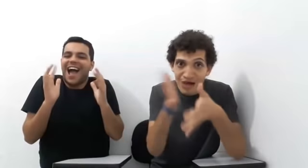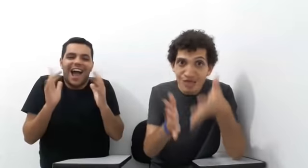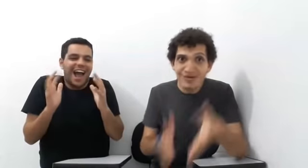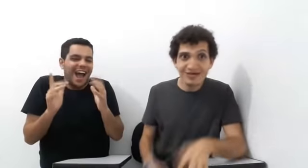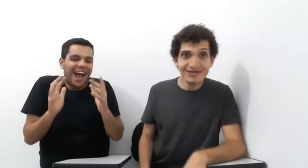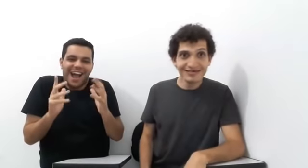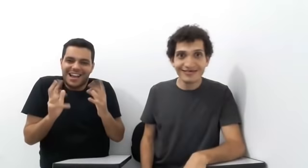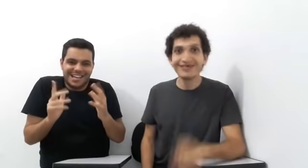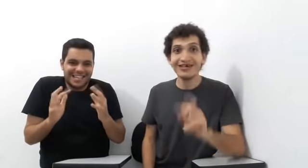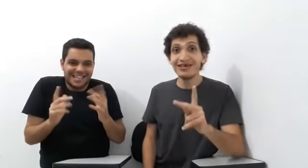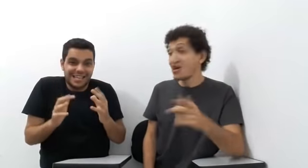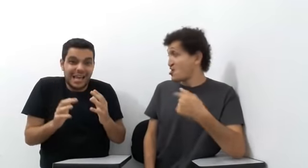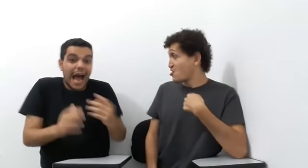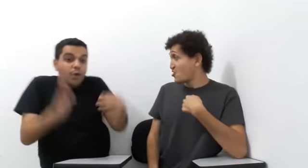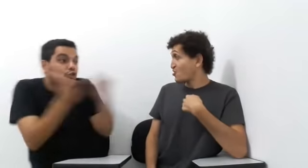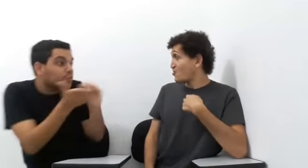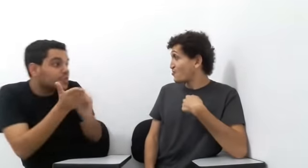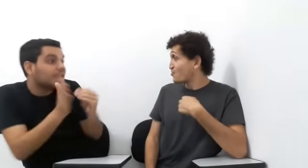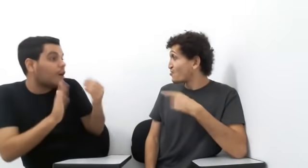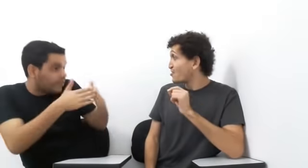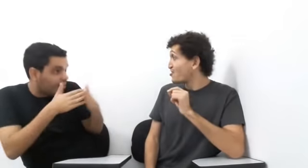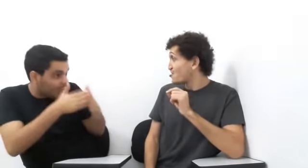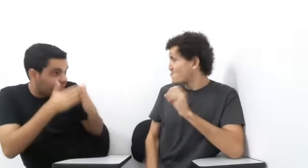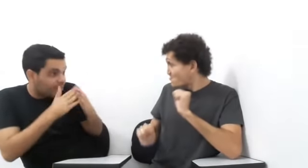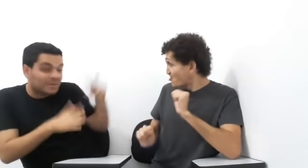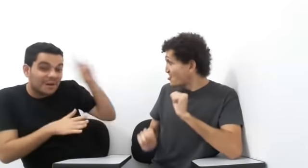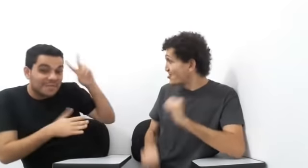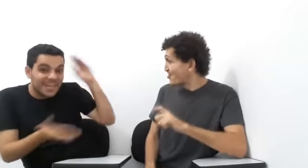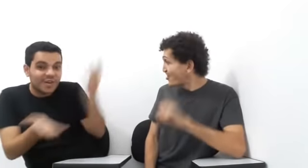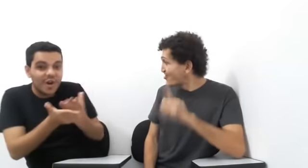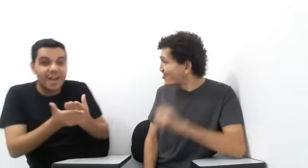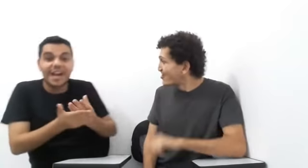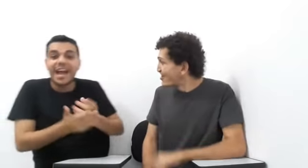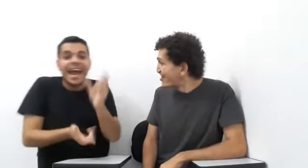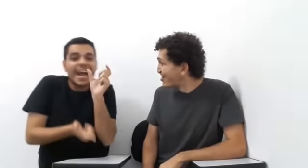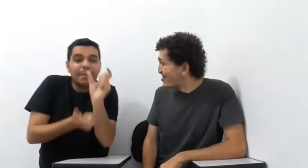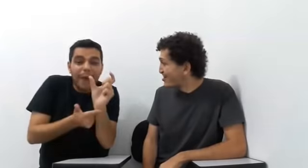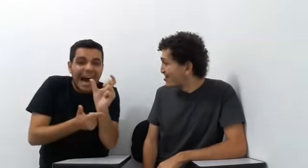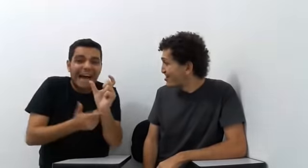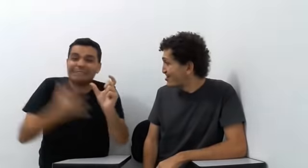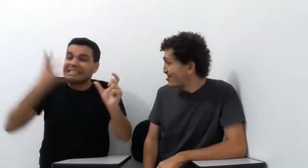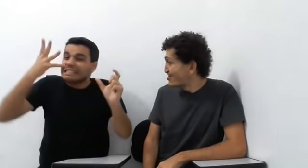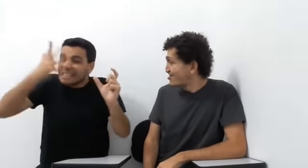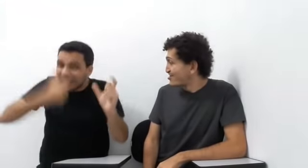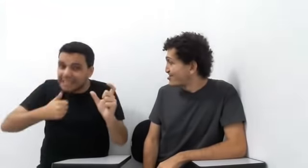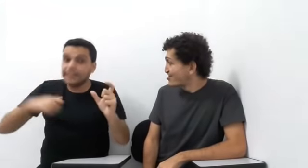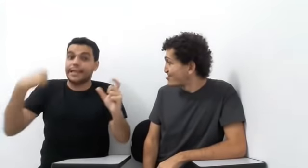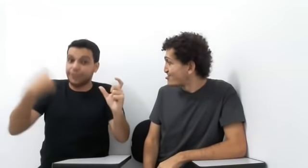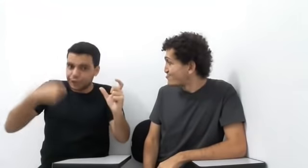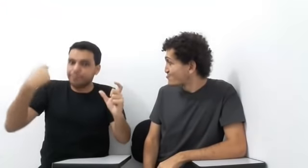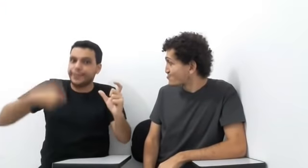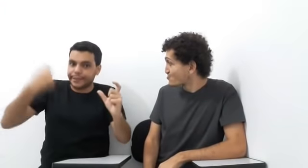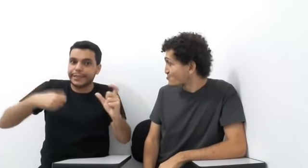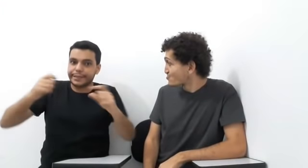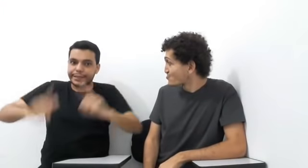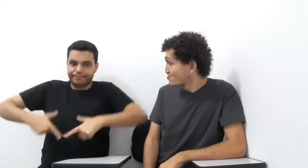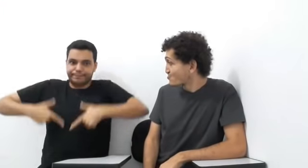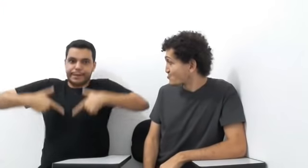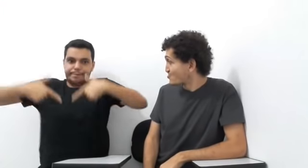Libra aí. O último sinal, por favor, que eu lembrei agora, é a palavra linda que a gente precisa pôr